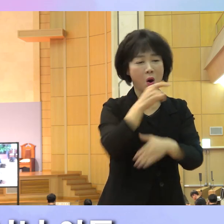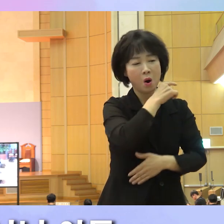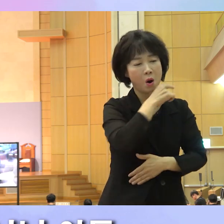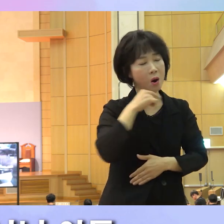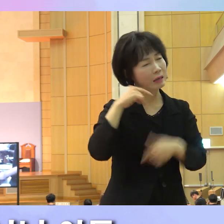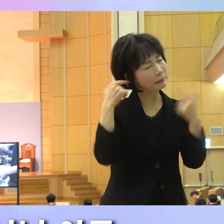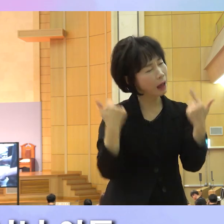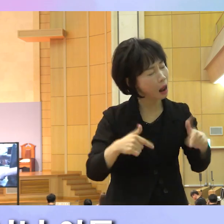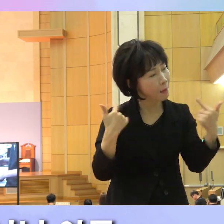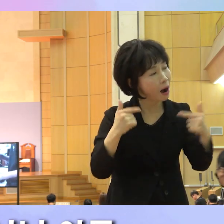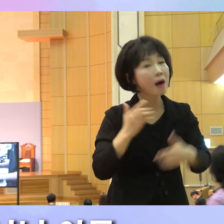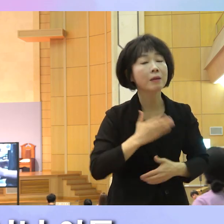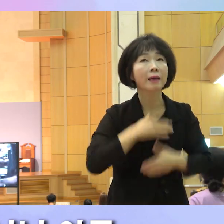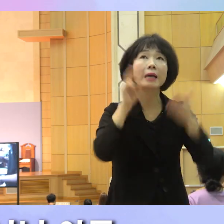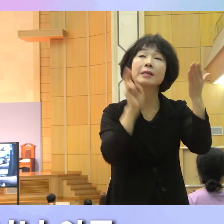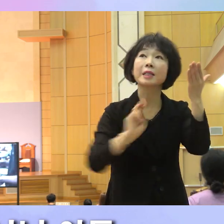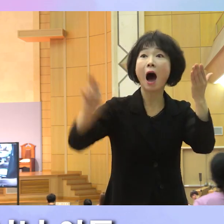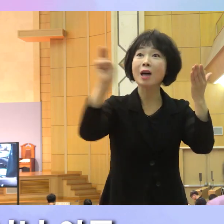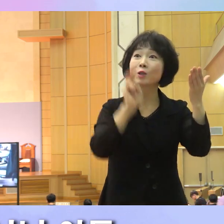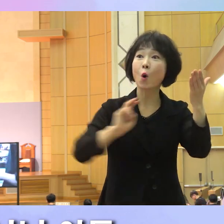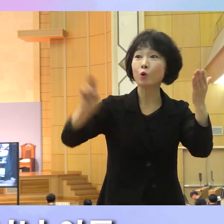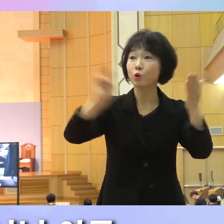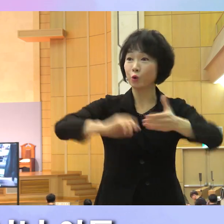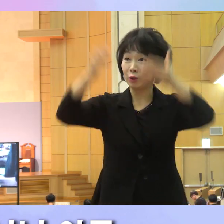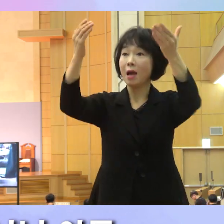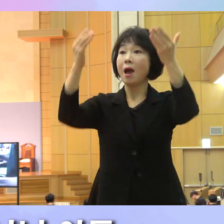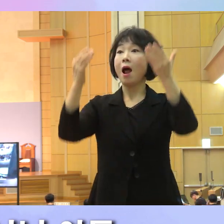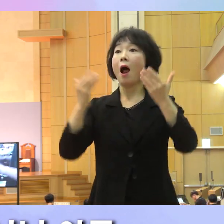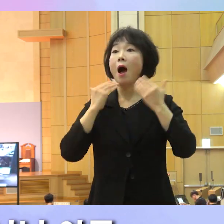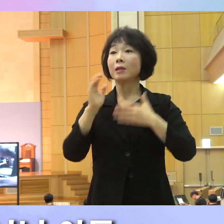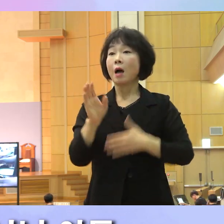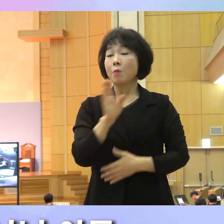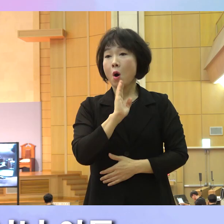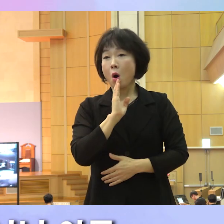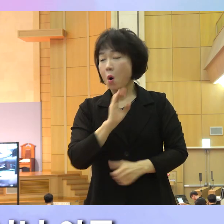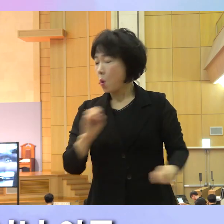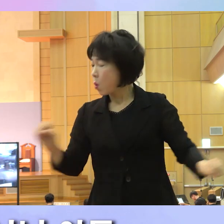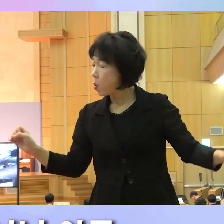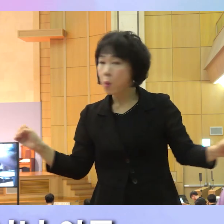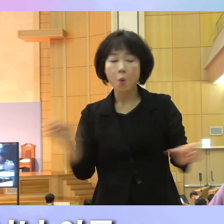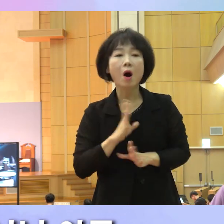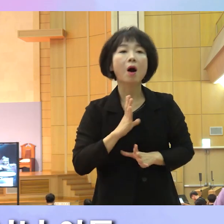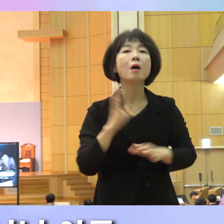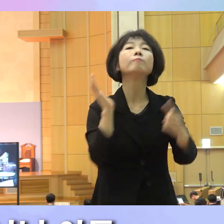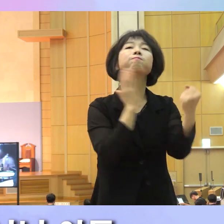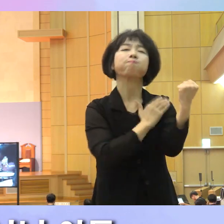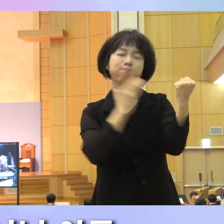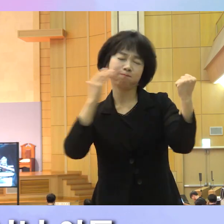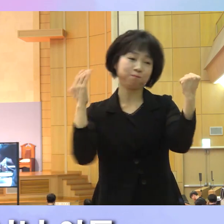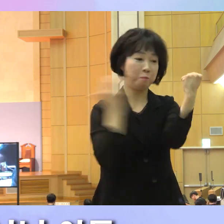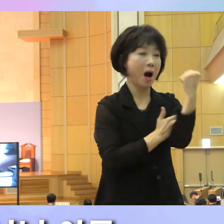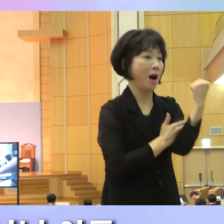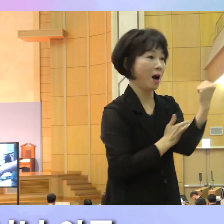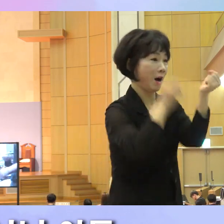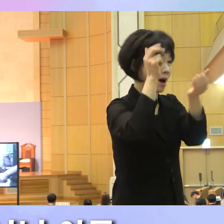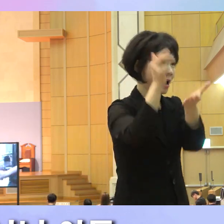보혈 날마다 나에게 찬송 주니 참 놀라운